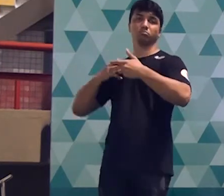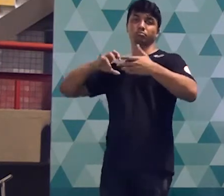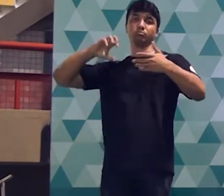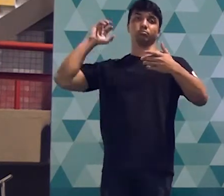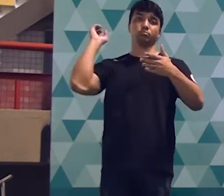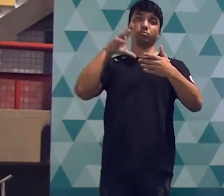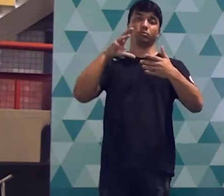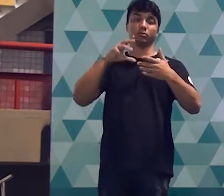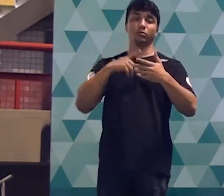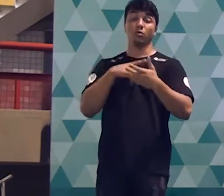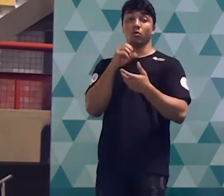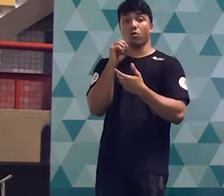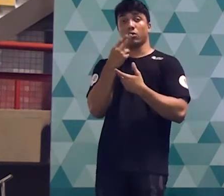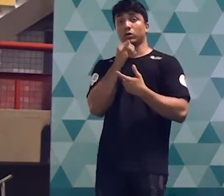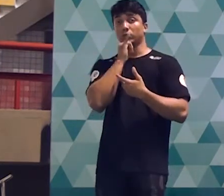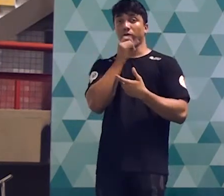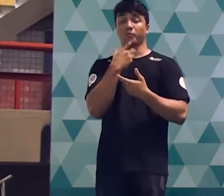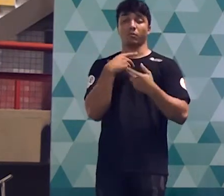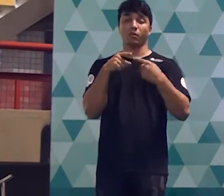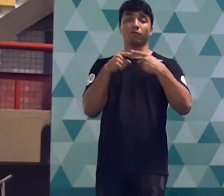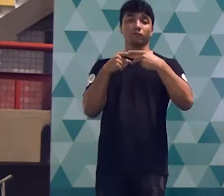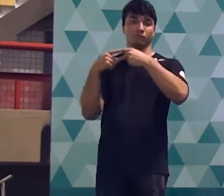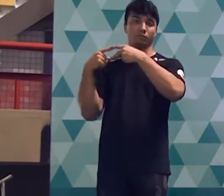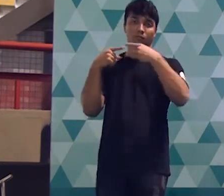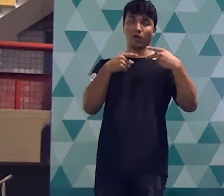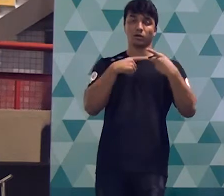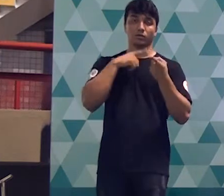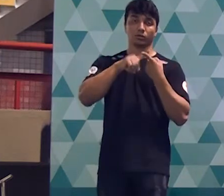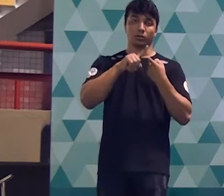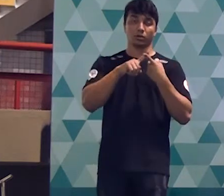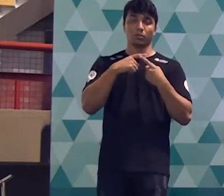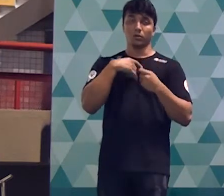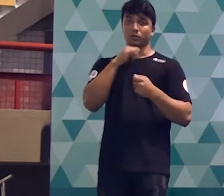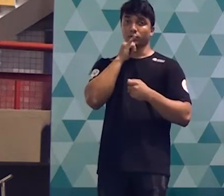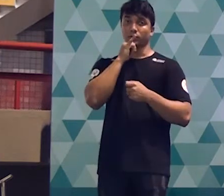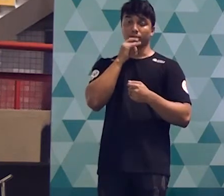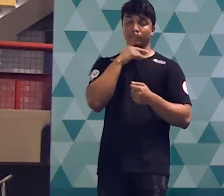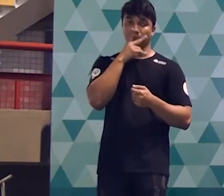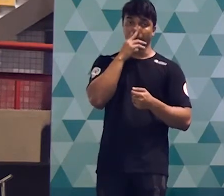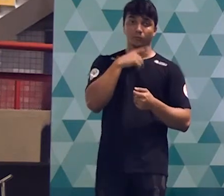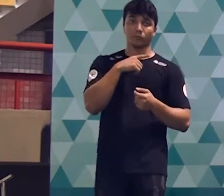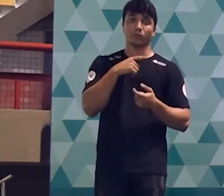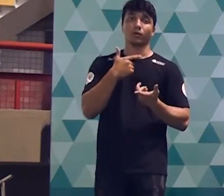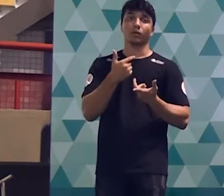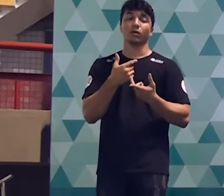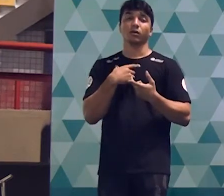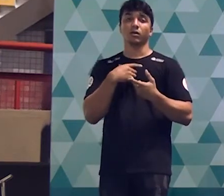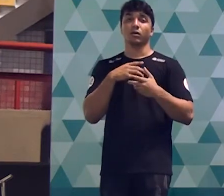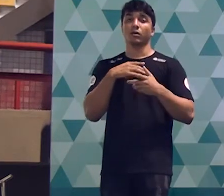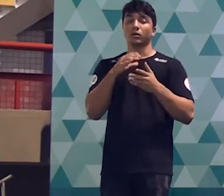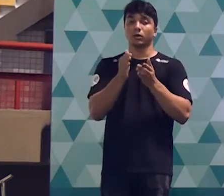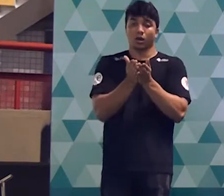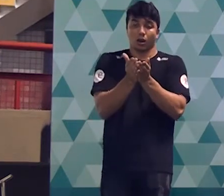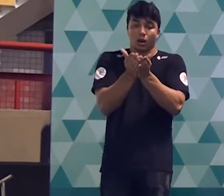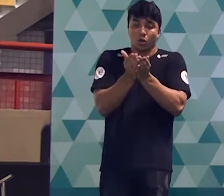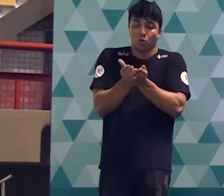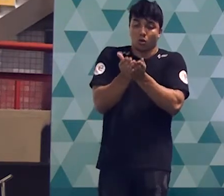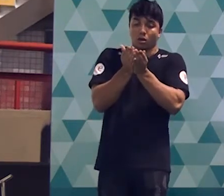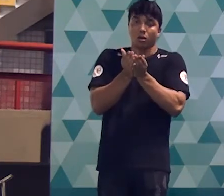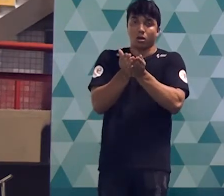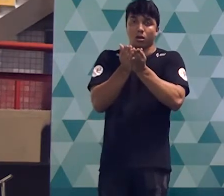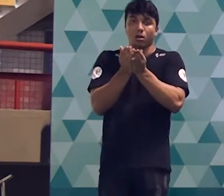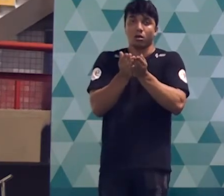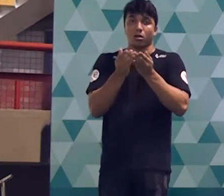animal, ou uma flecha, ele se equilibrava em cima de uma canoa